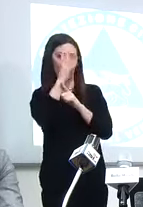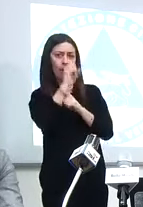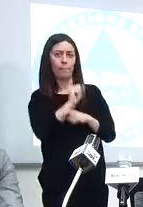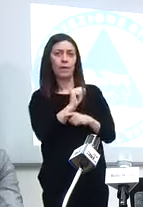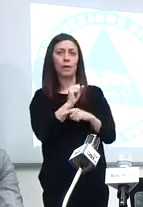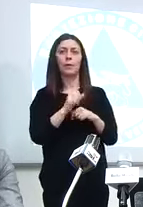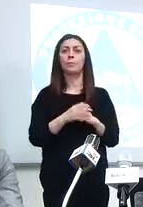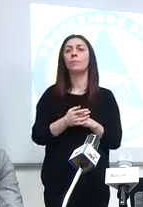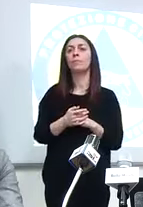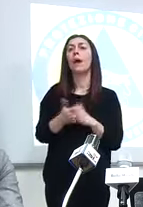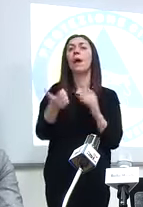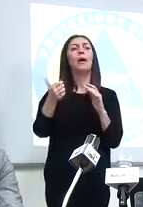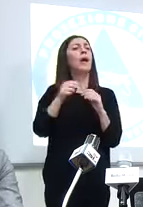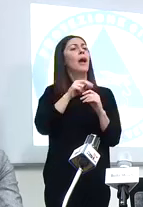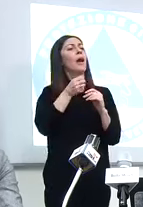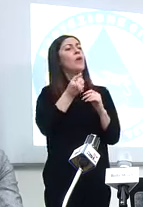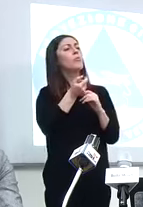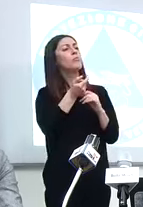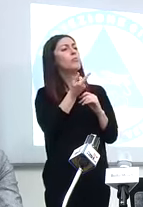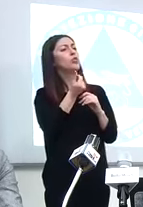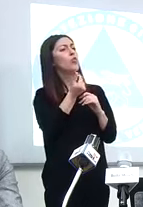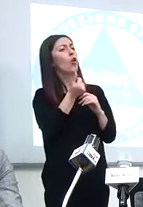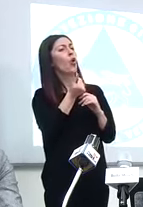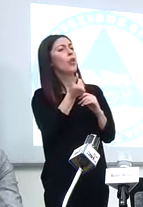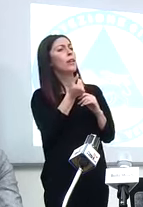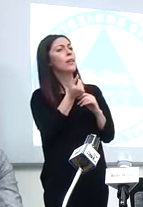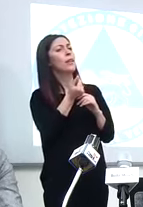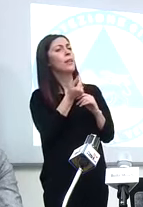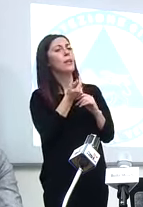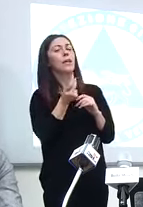Scusate, andiamo con ordine. Se apriamo le domande,